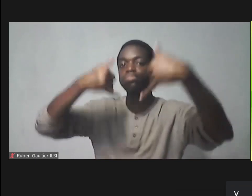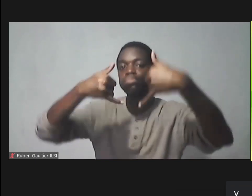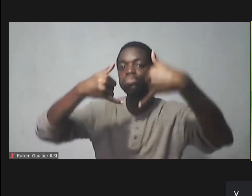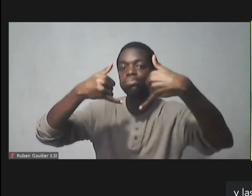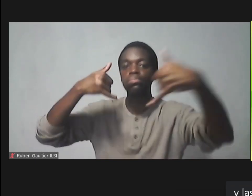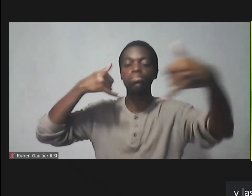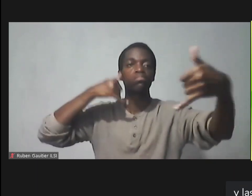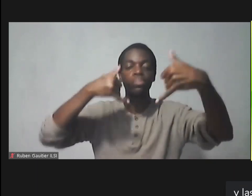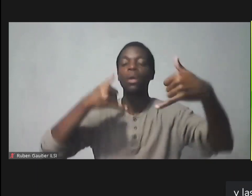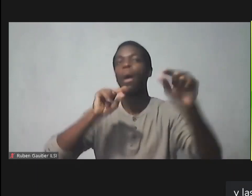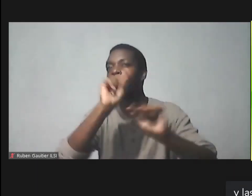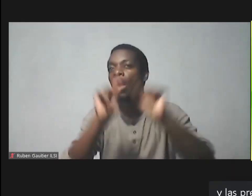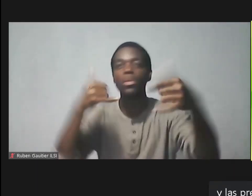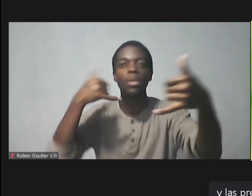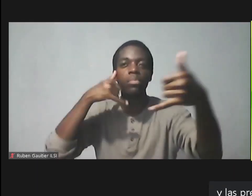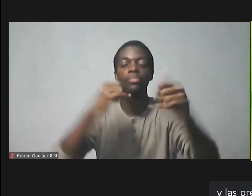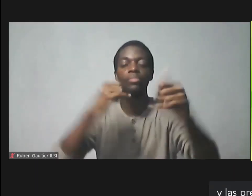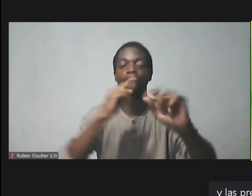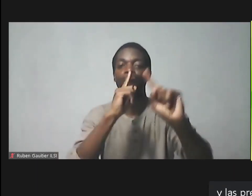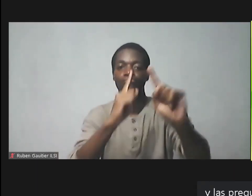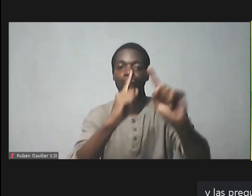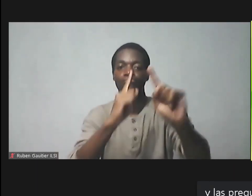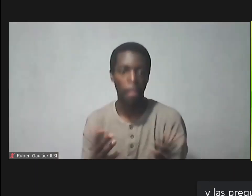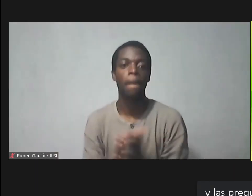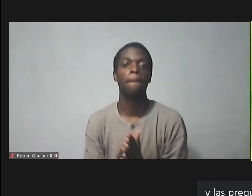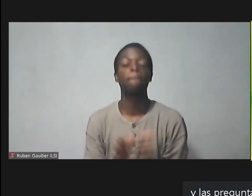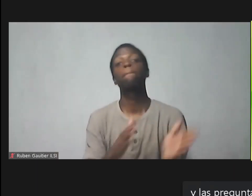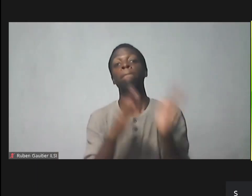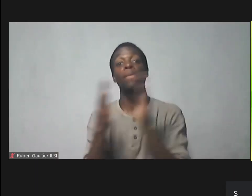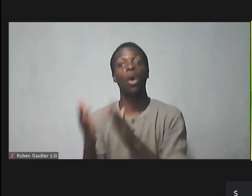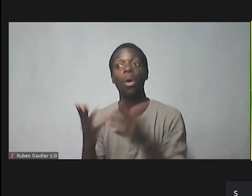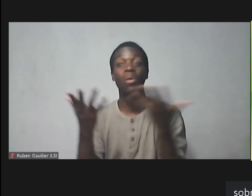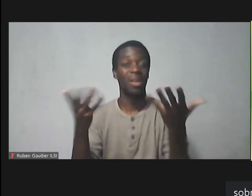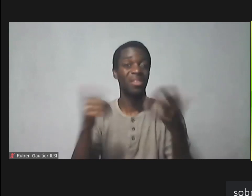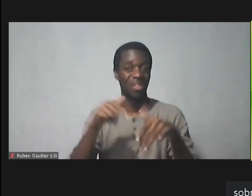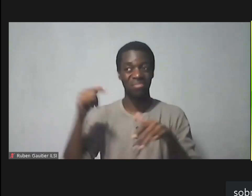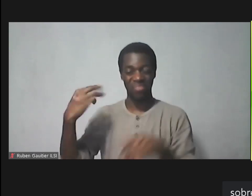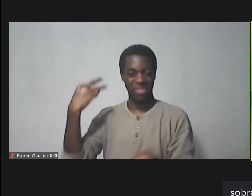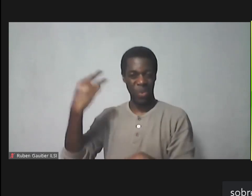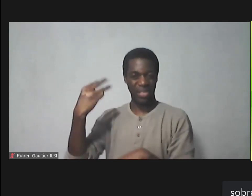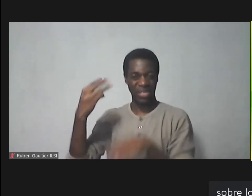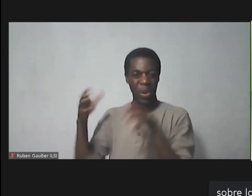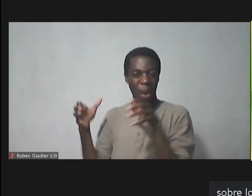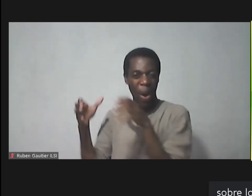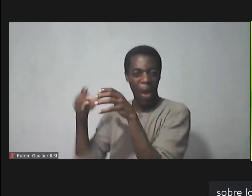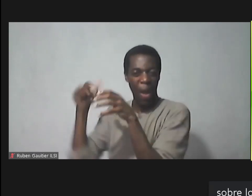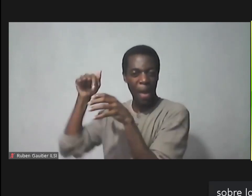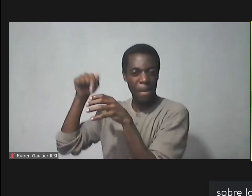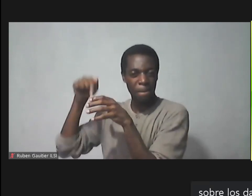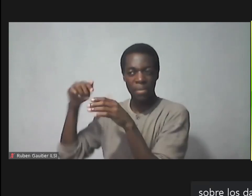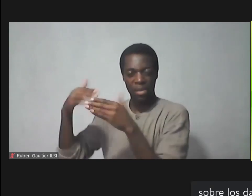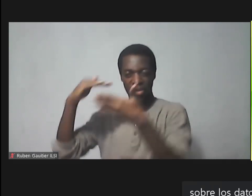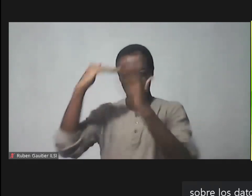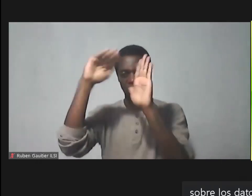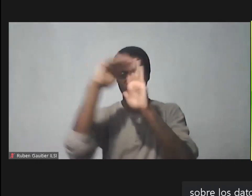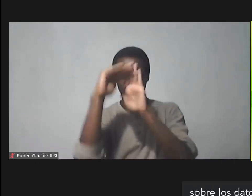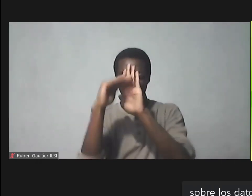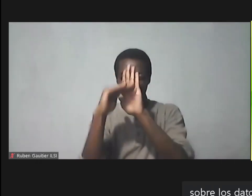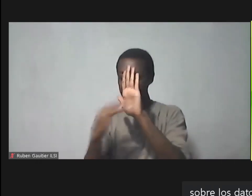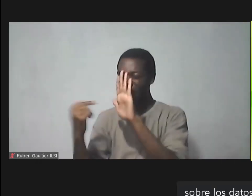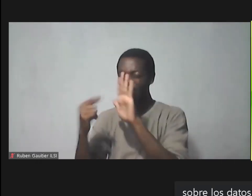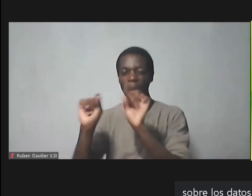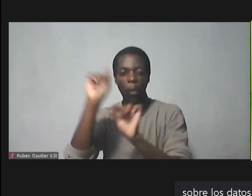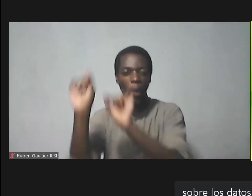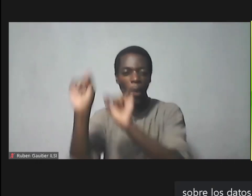lista de preguntas sobre la discapacidad del Grupo de Washington es muy adecuado para monitorar la